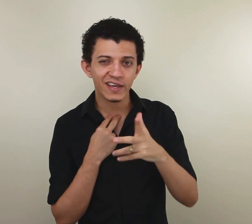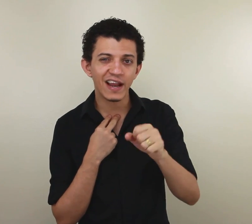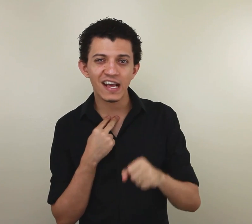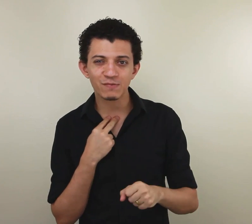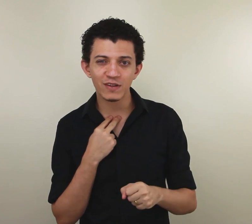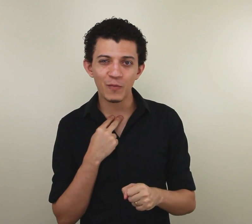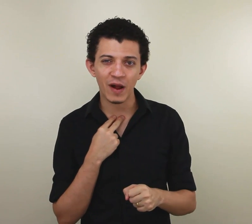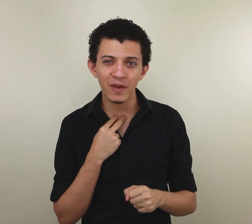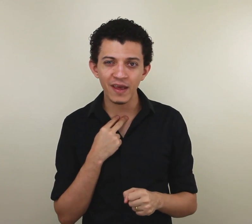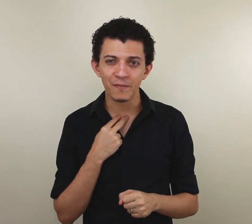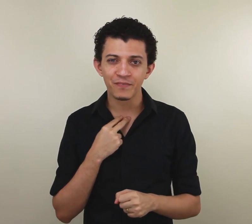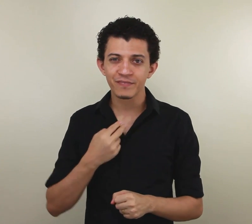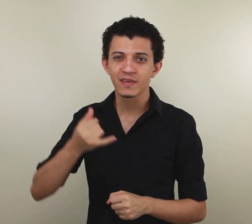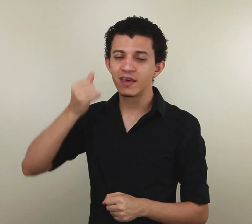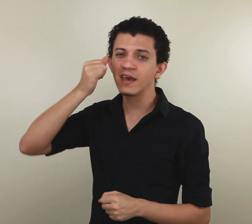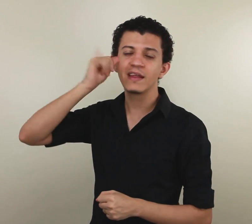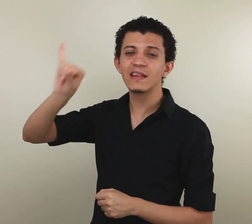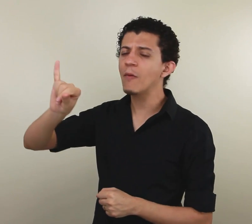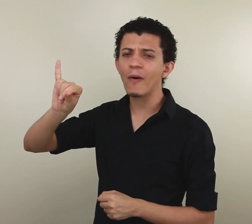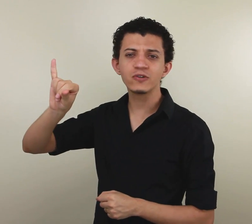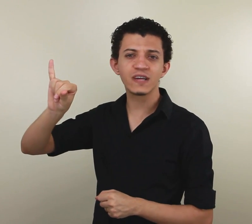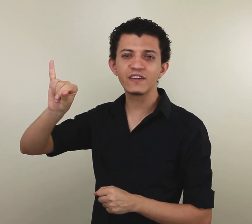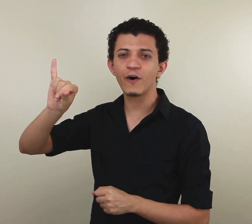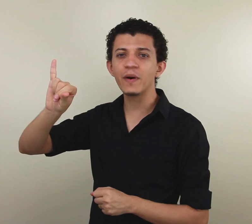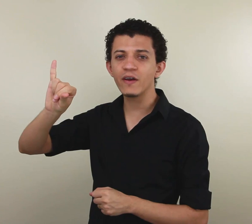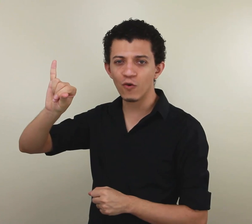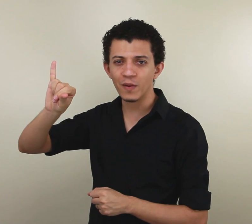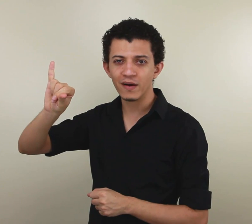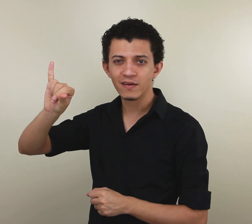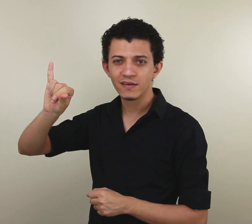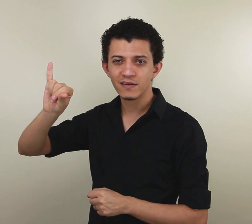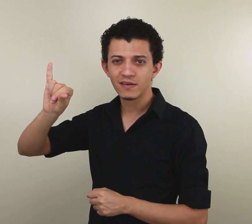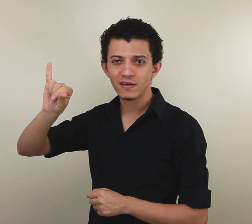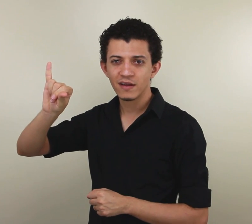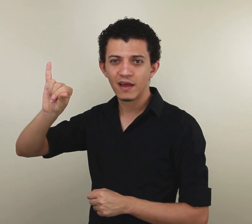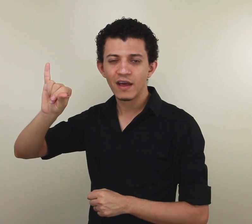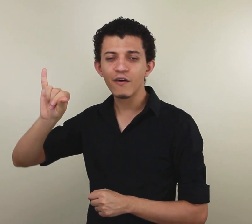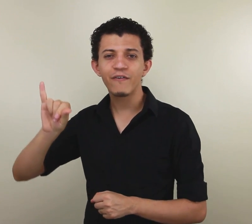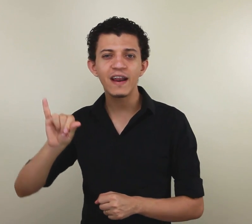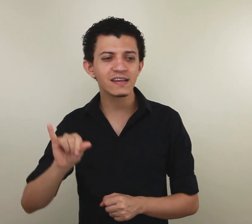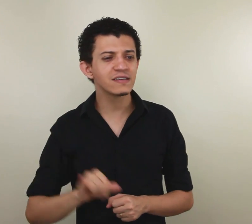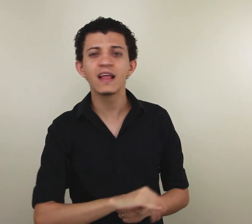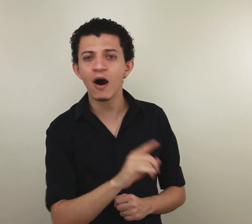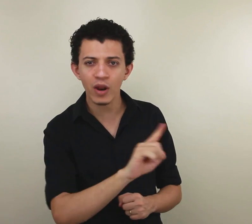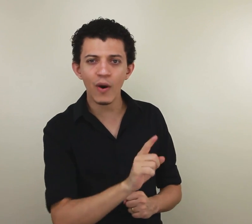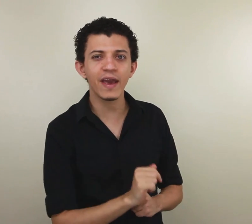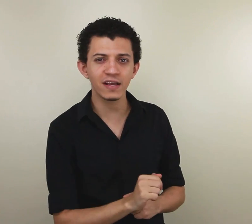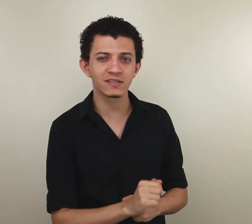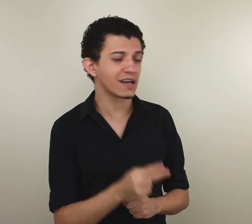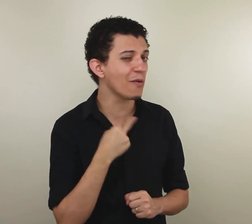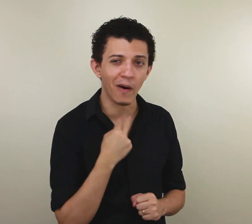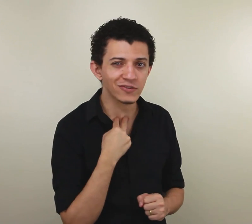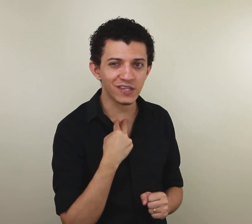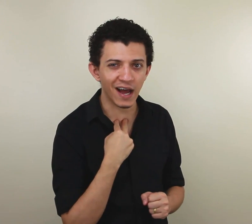que ele respondeu pra mim que não pode usar de forma nenhuma. Eu falei assim. Não, não é isso. Você não pode usar.